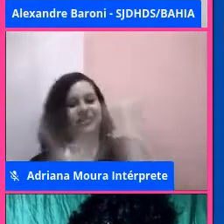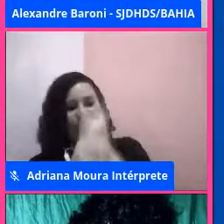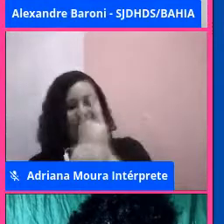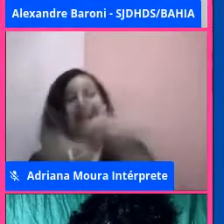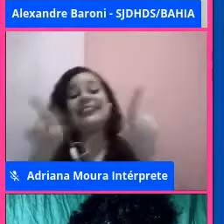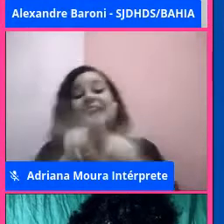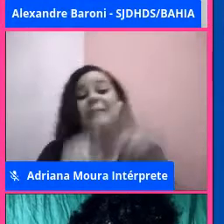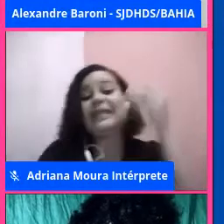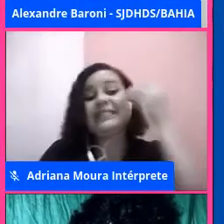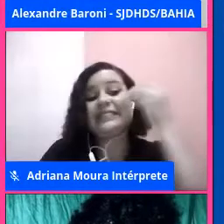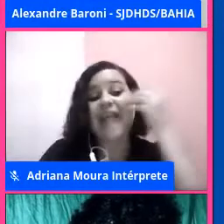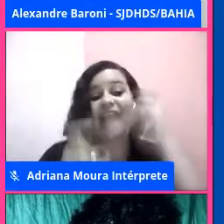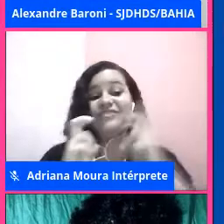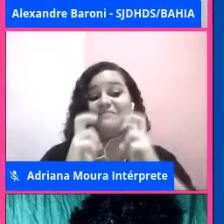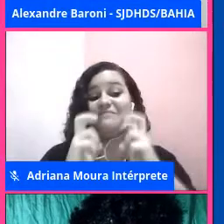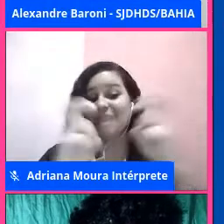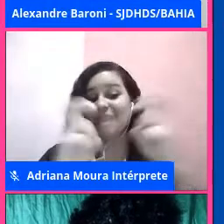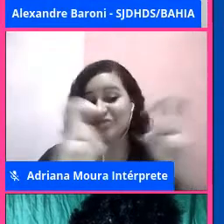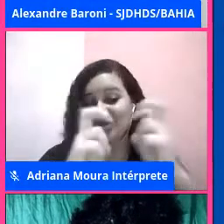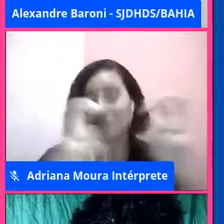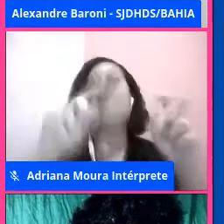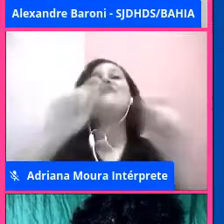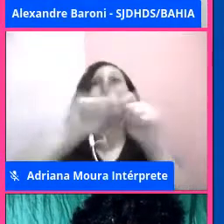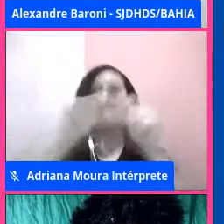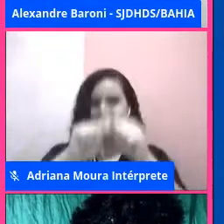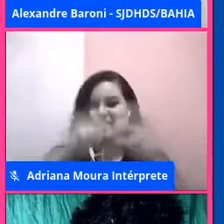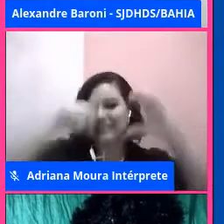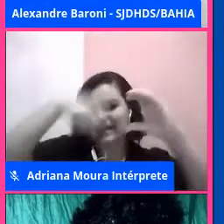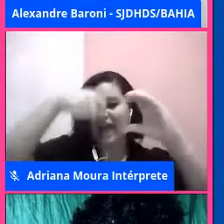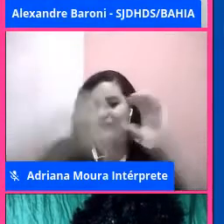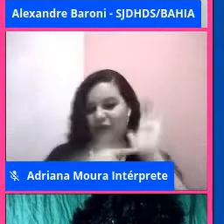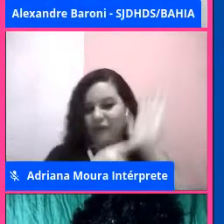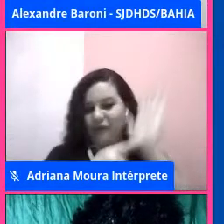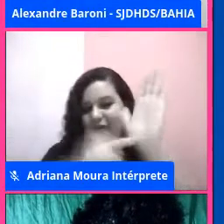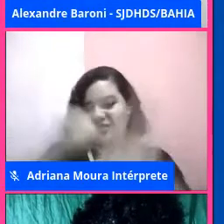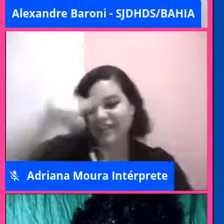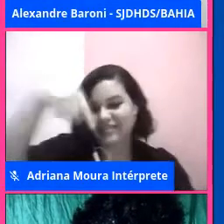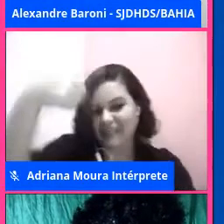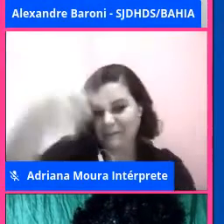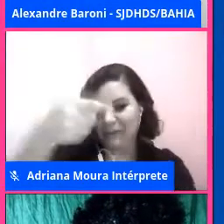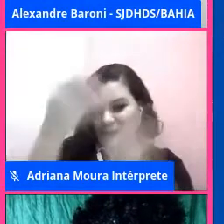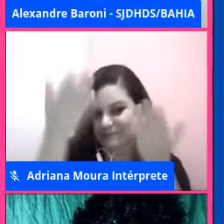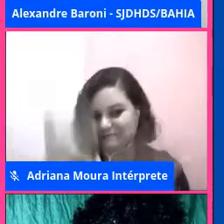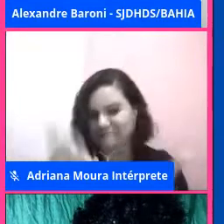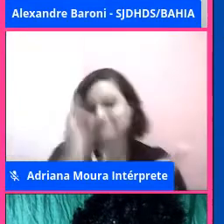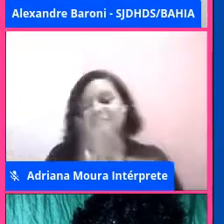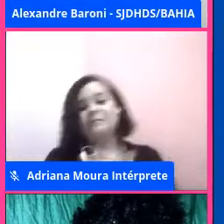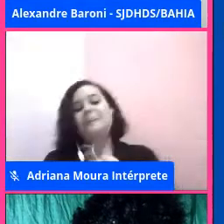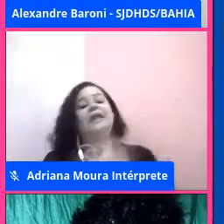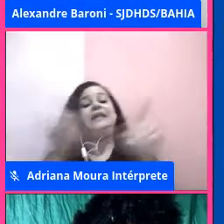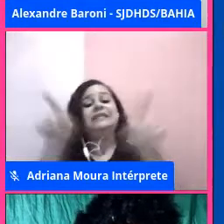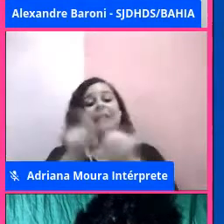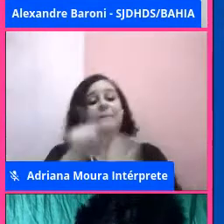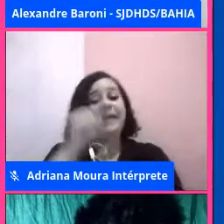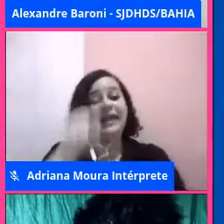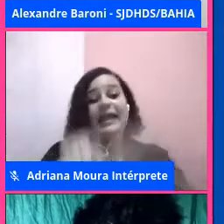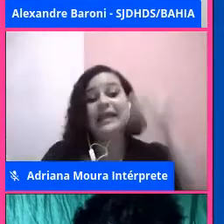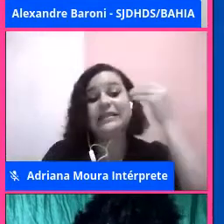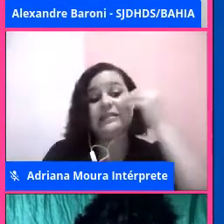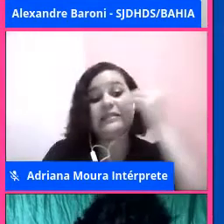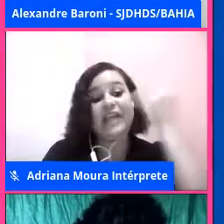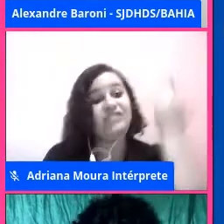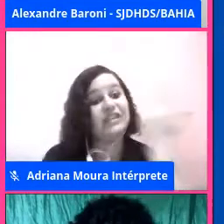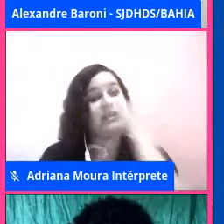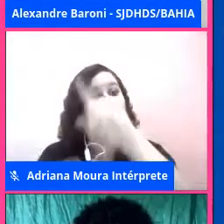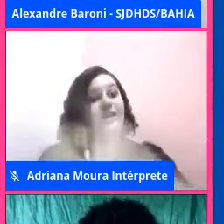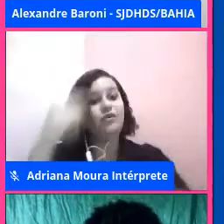gravação. Esse piso, ele foi para a Feira Brasileira de Engenharia, ganhou 6 prêmios, foi classificado para a Feira Internacional,